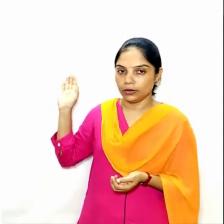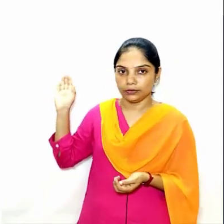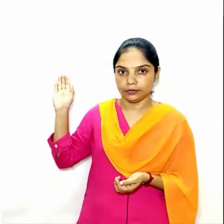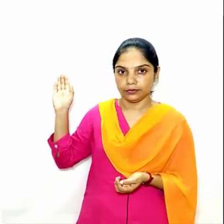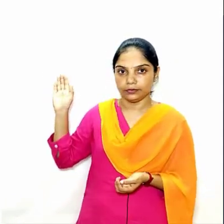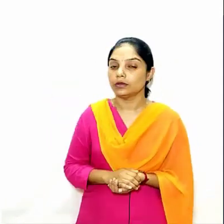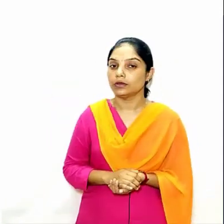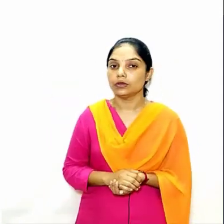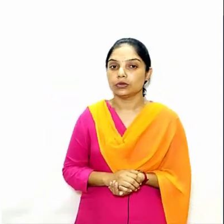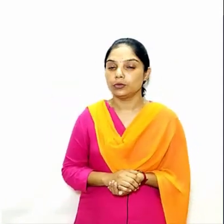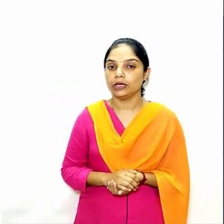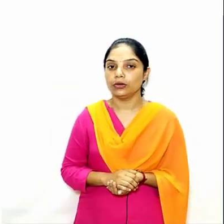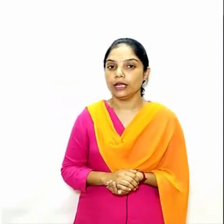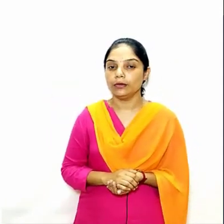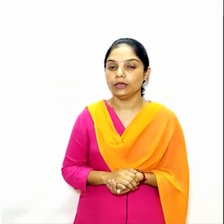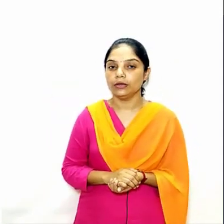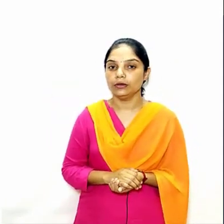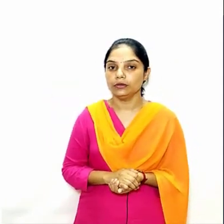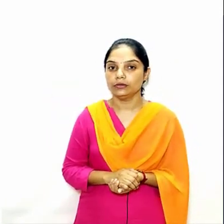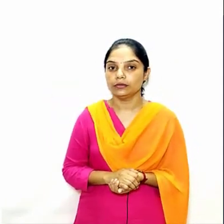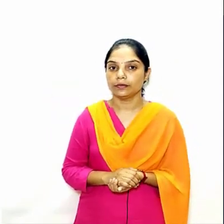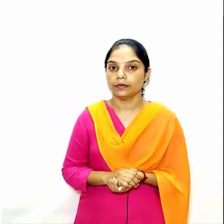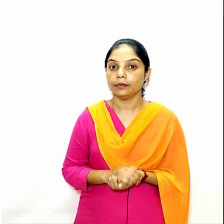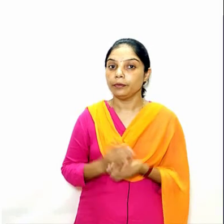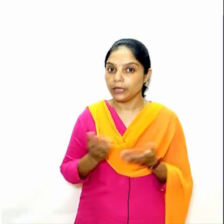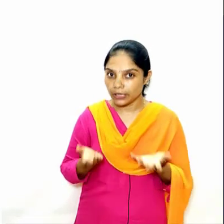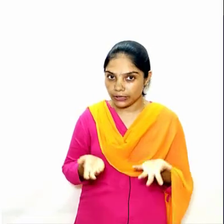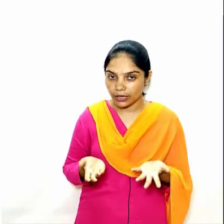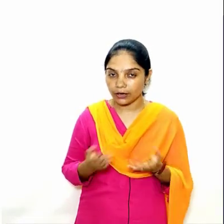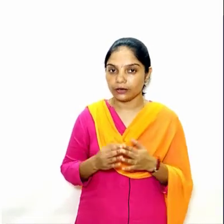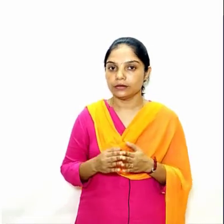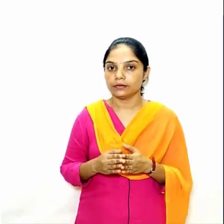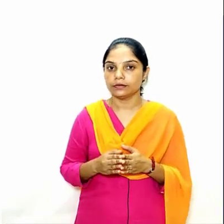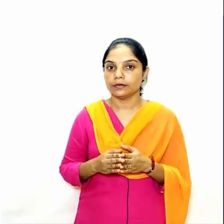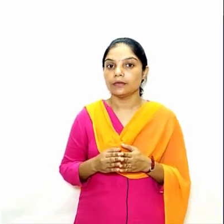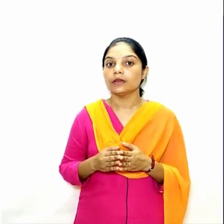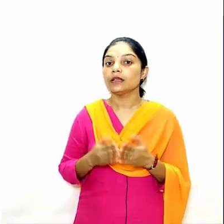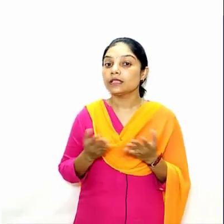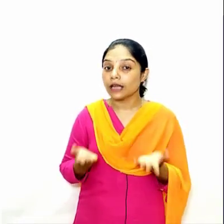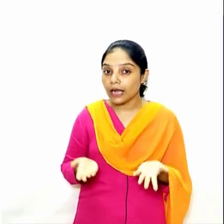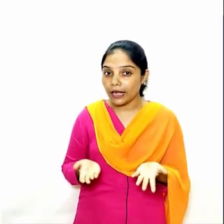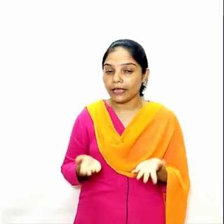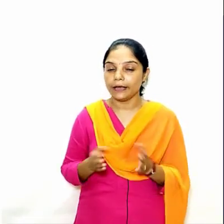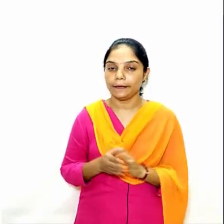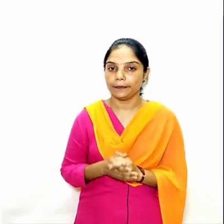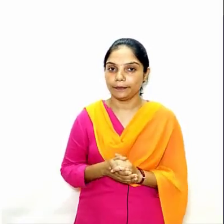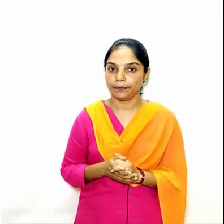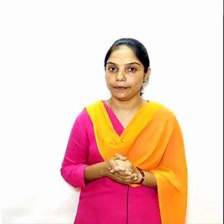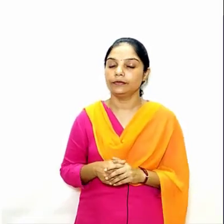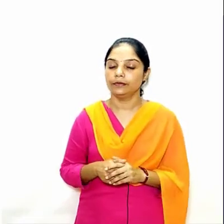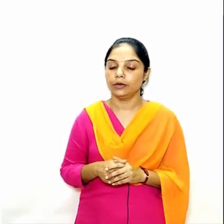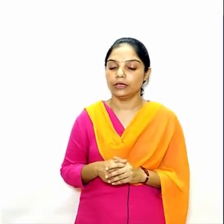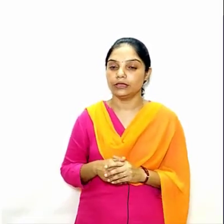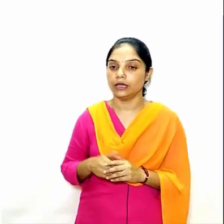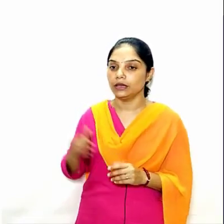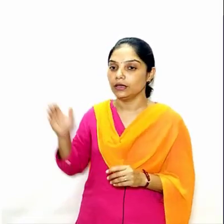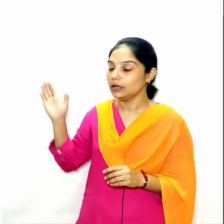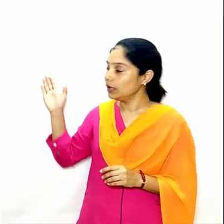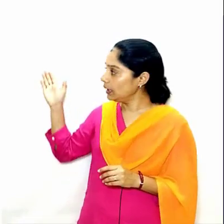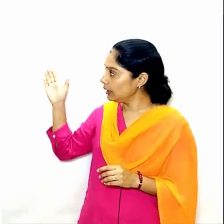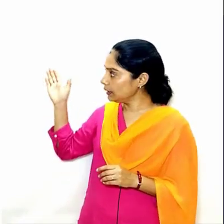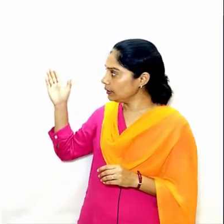सुबह, सुबह को क्या बोलते हो? बिहनिया, सकाले। बहुत